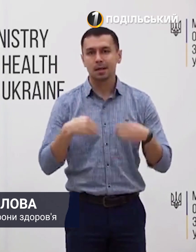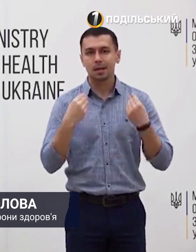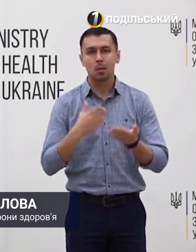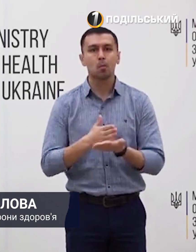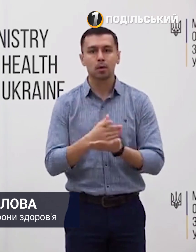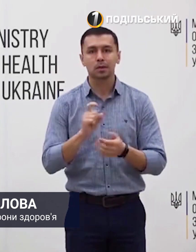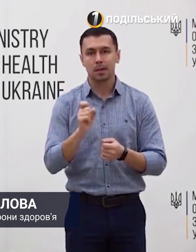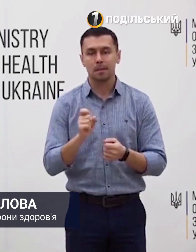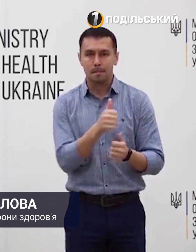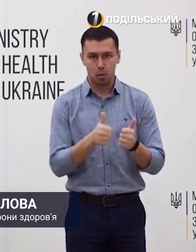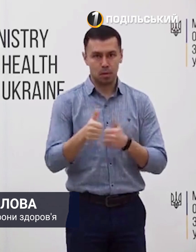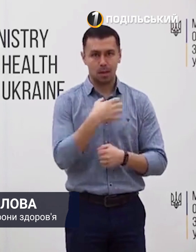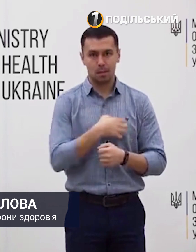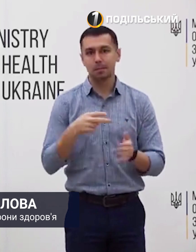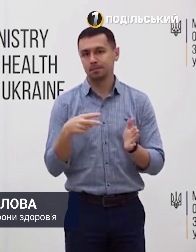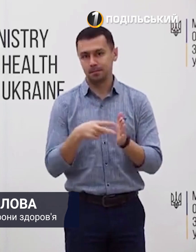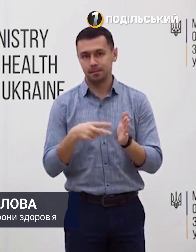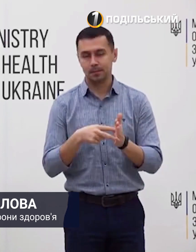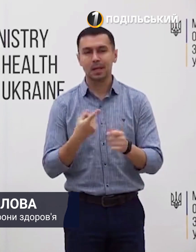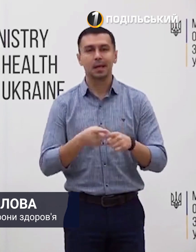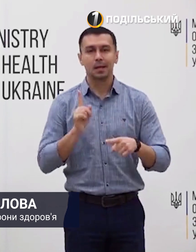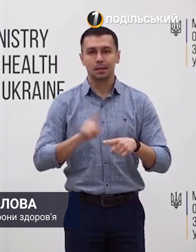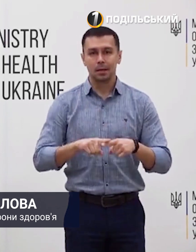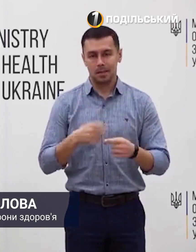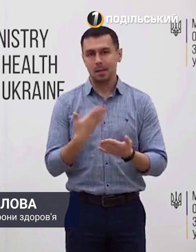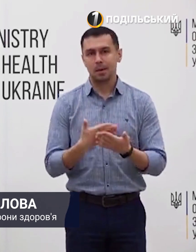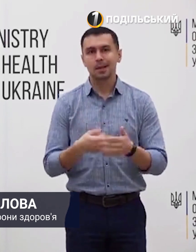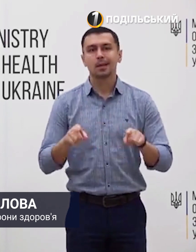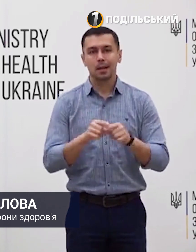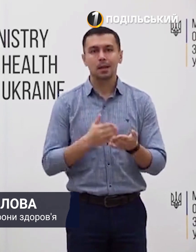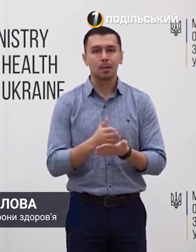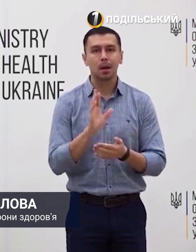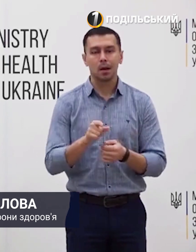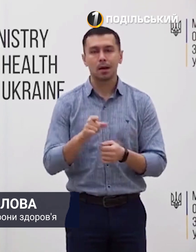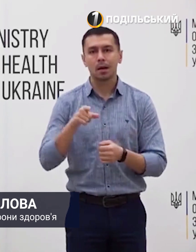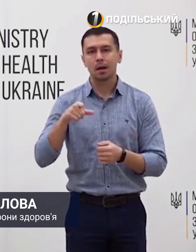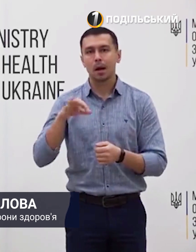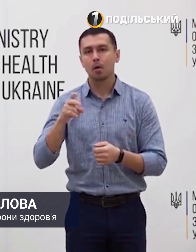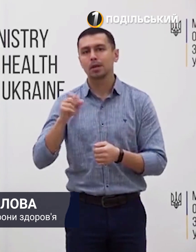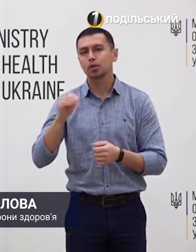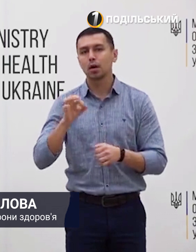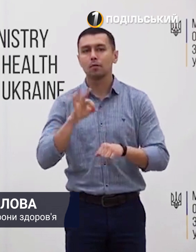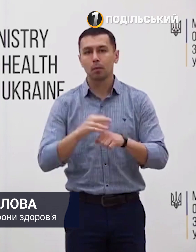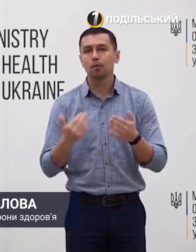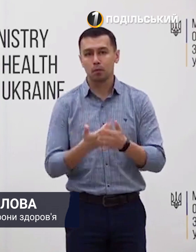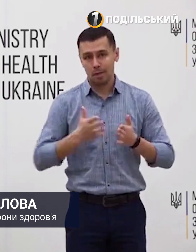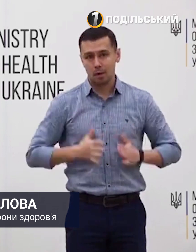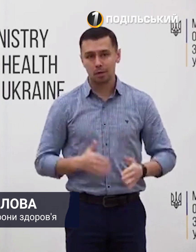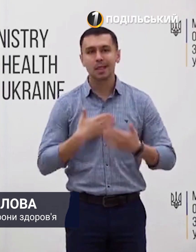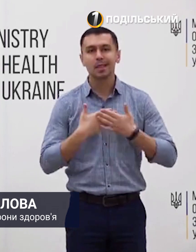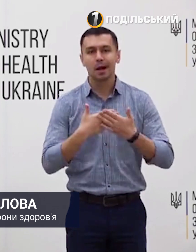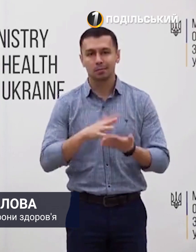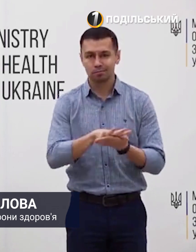надання послуг за пріоритетними тарифами. Це, наприклад, такі напрямки, як гемолітична хвороба новонароджених,